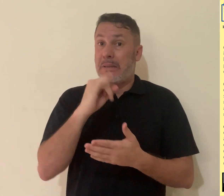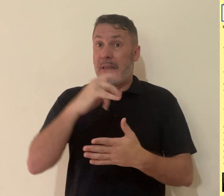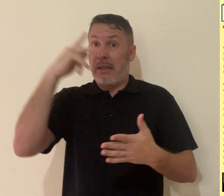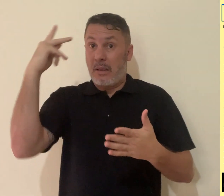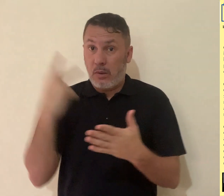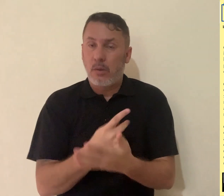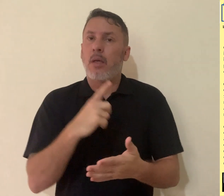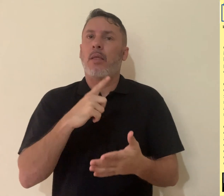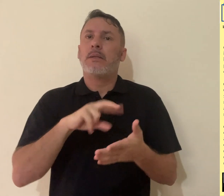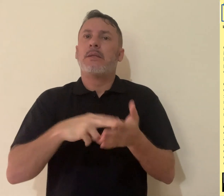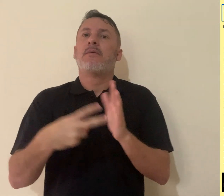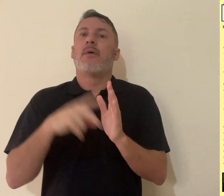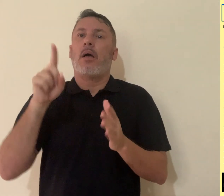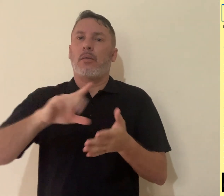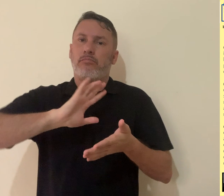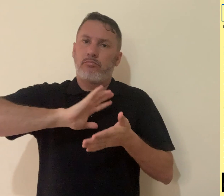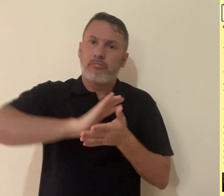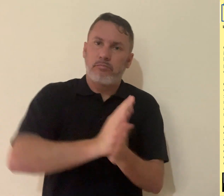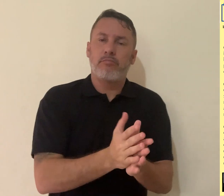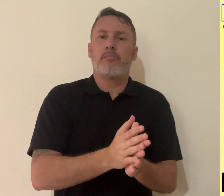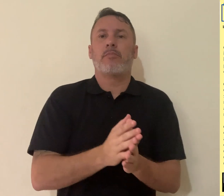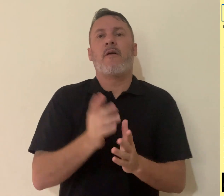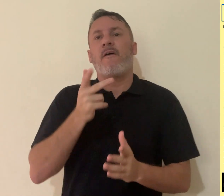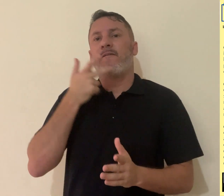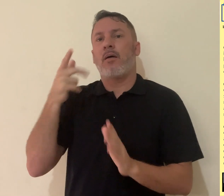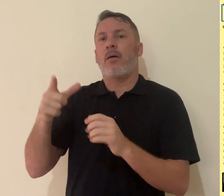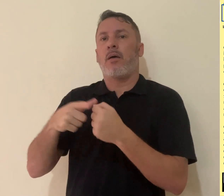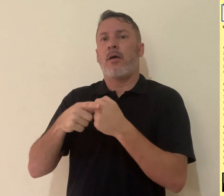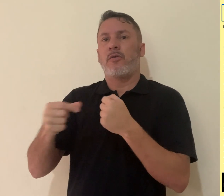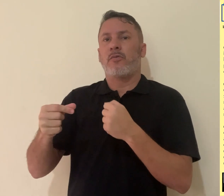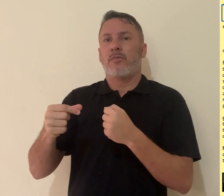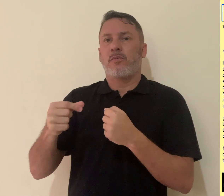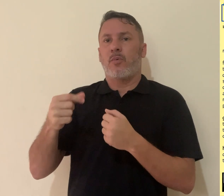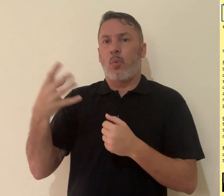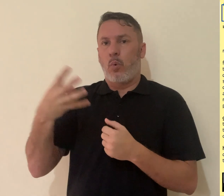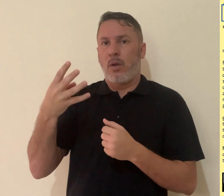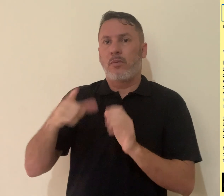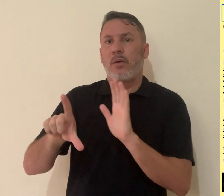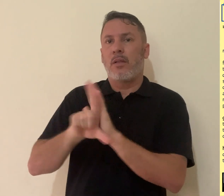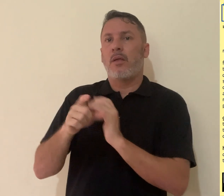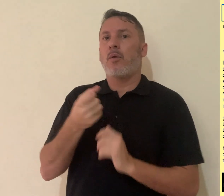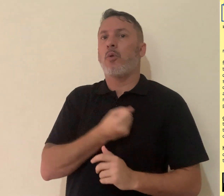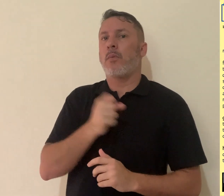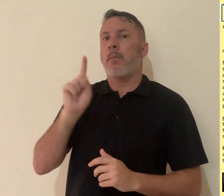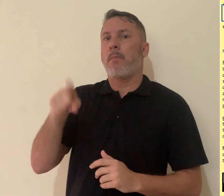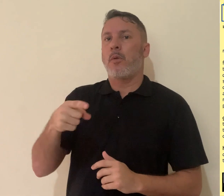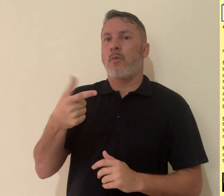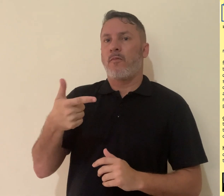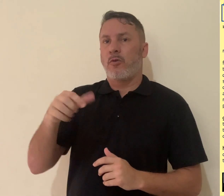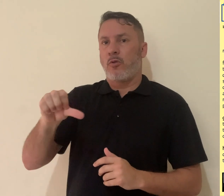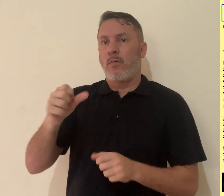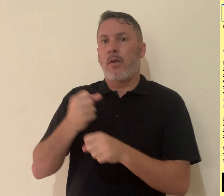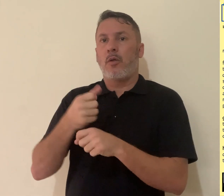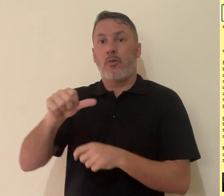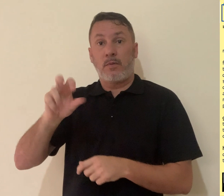de emprego podendo configurar ato discriminatório nos termos do artigo 4 da lei nº